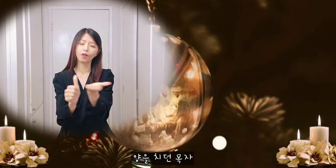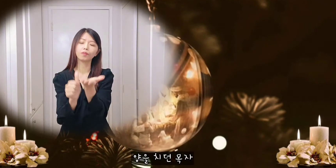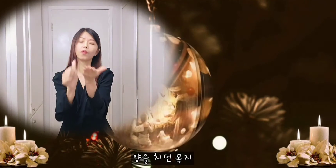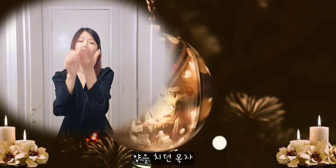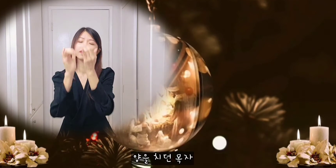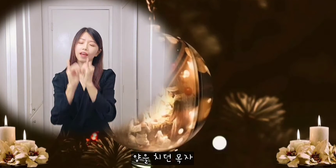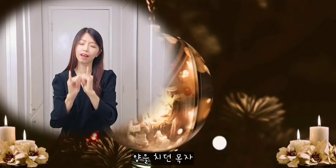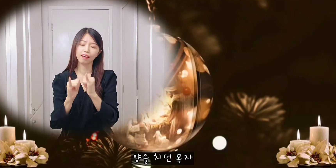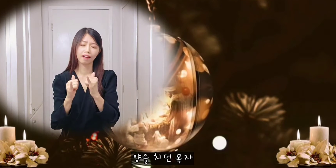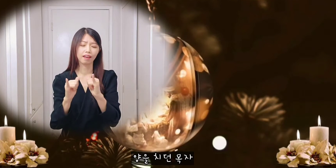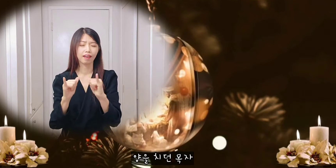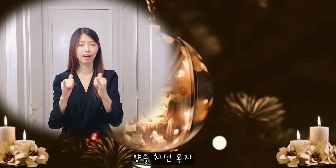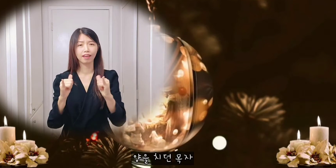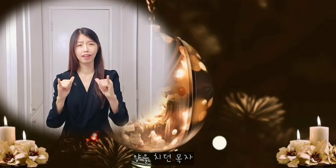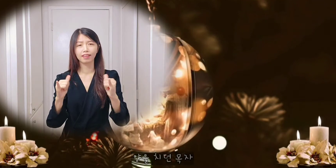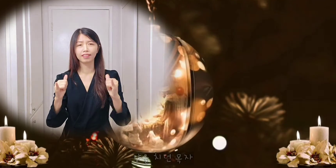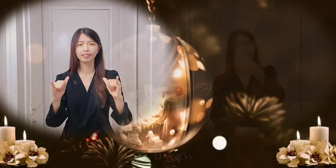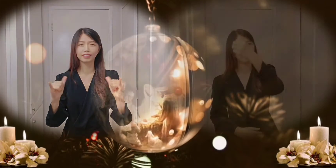양을 치던 목자,